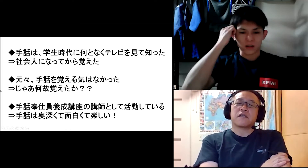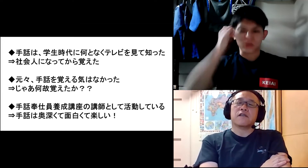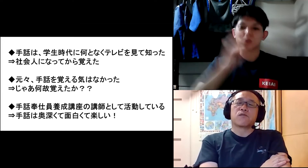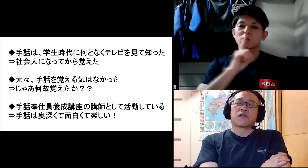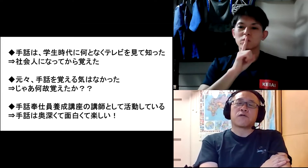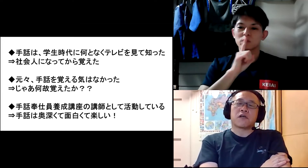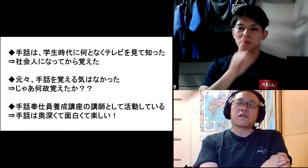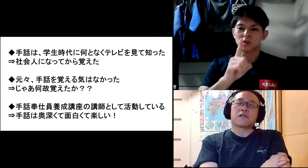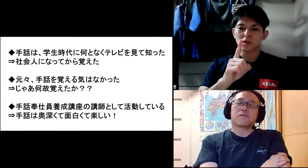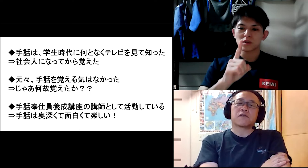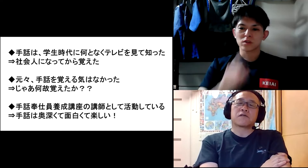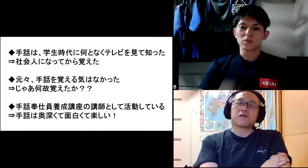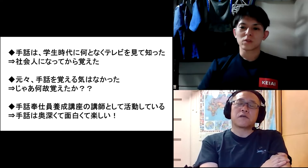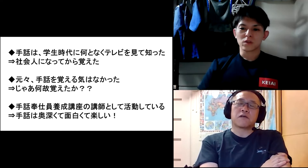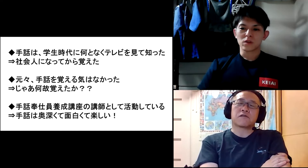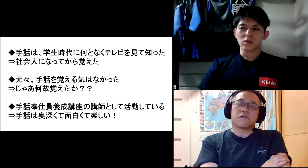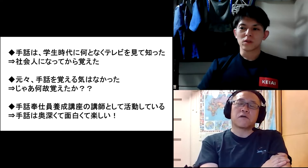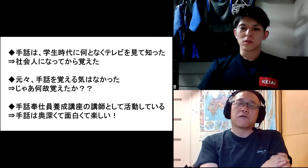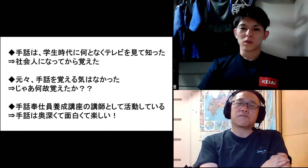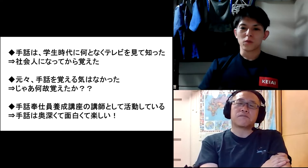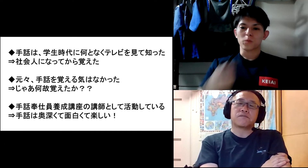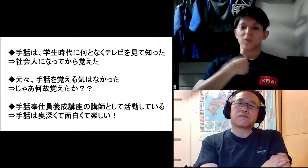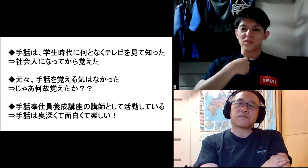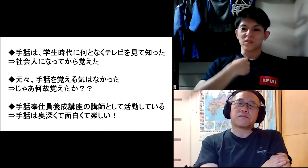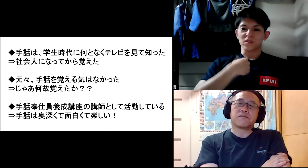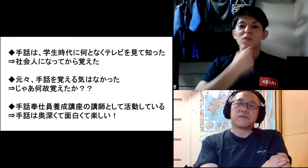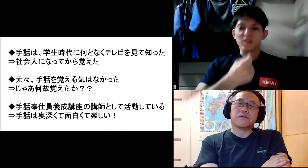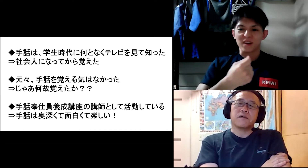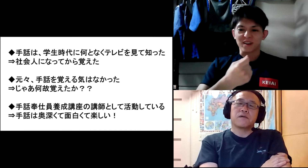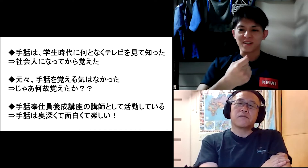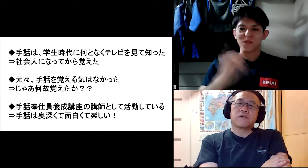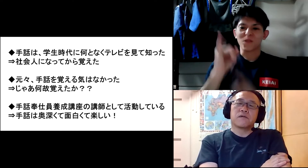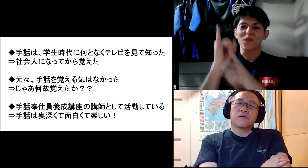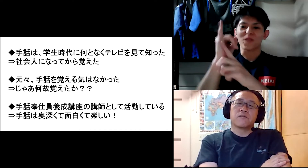じゃあなんで覚えたのかって言いますと、